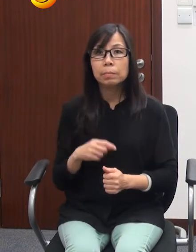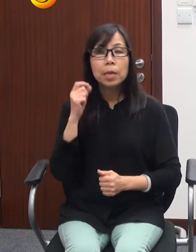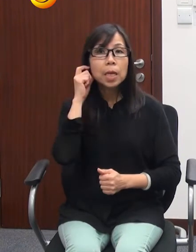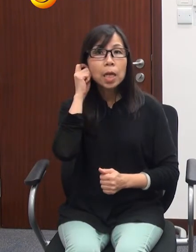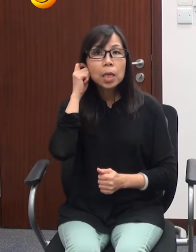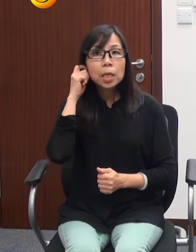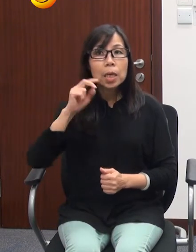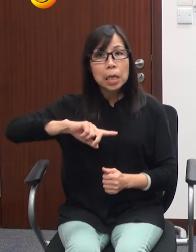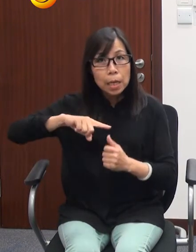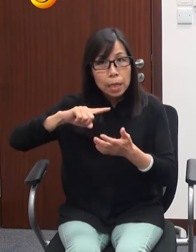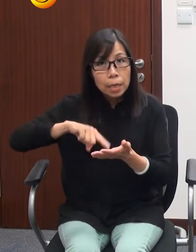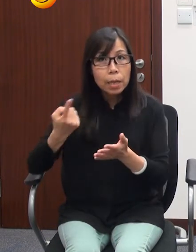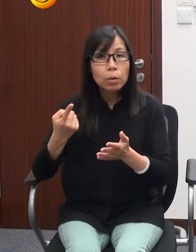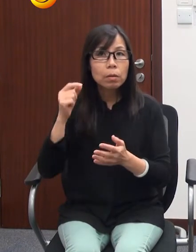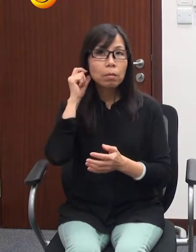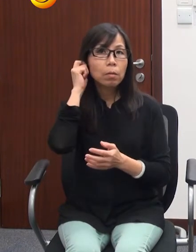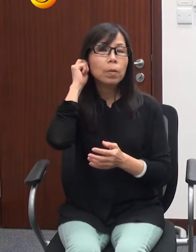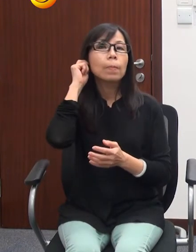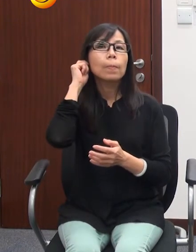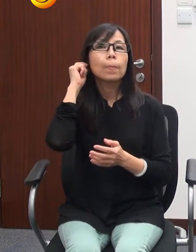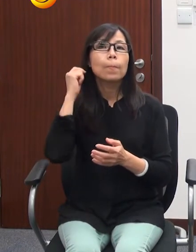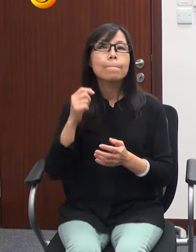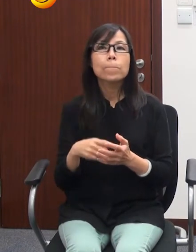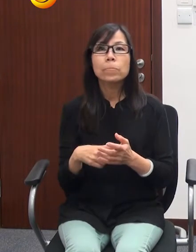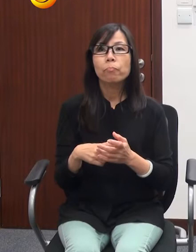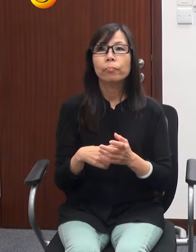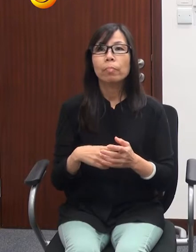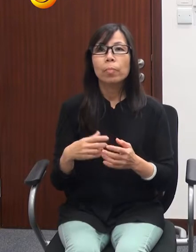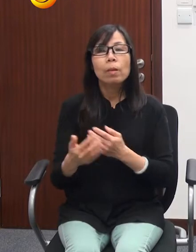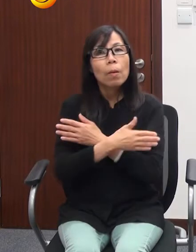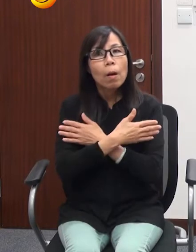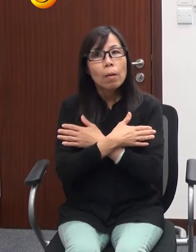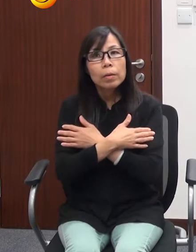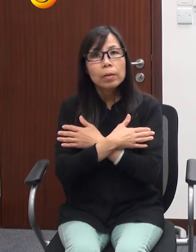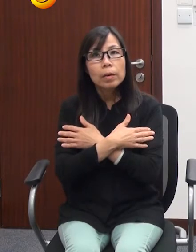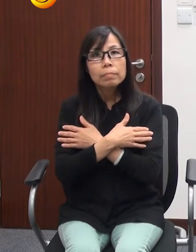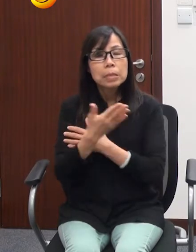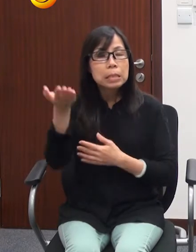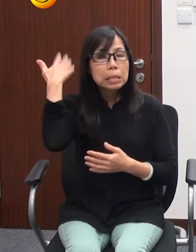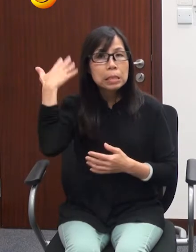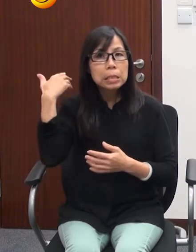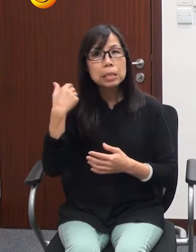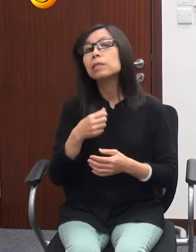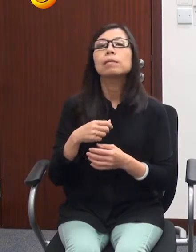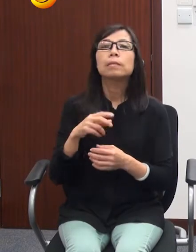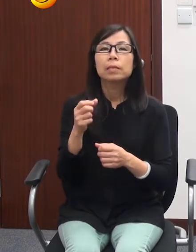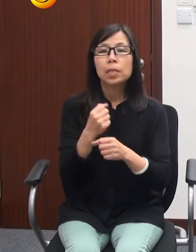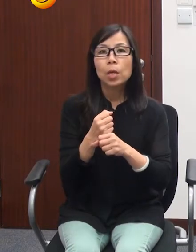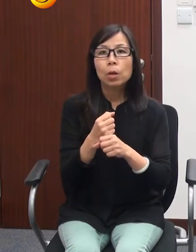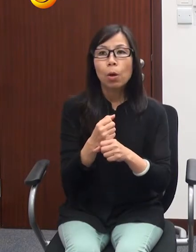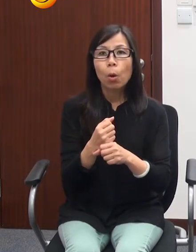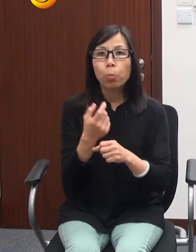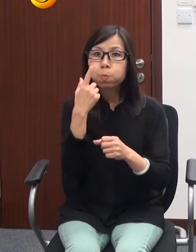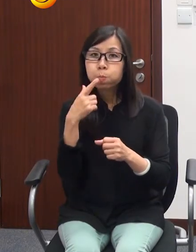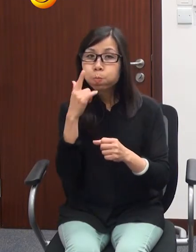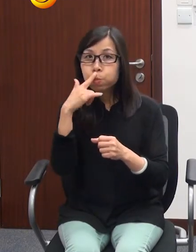訴佢，因為嗰陣時佢就做緊呢個律政司司長，佢就唔起訴胡仙。咁立法會咧就